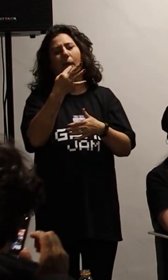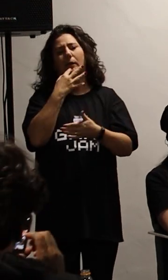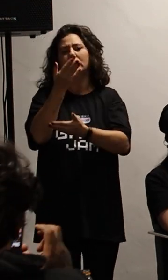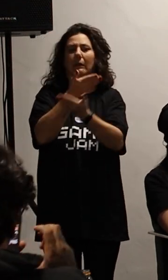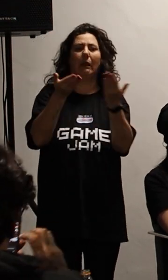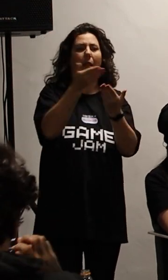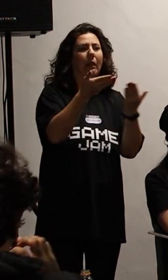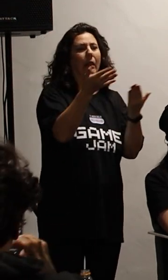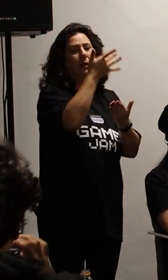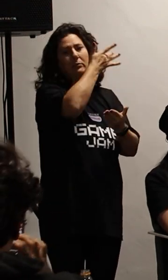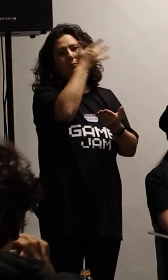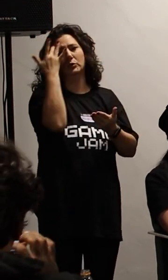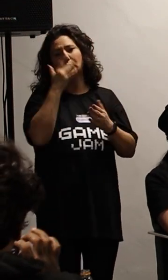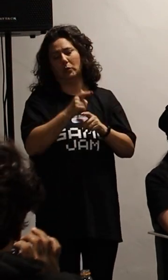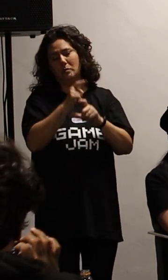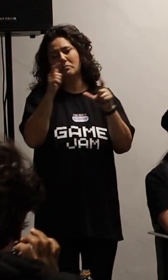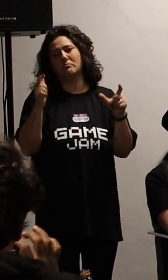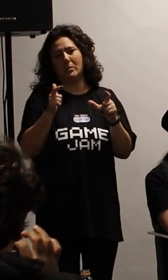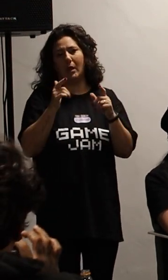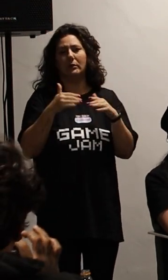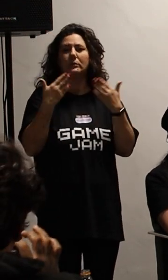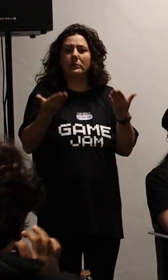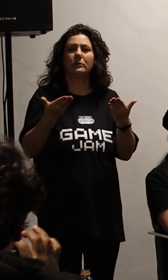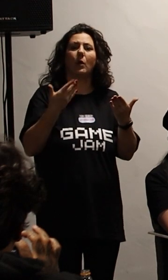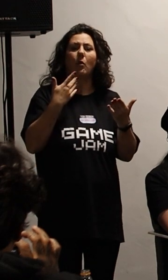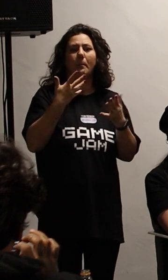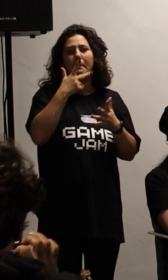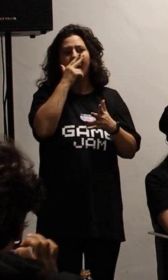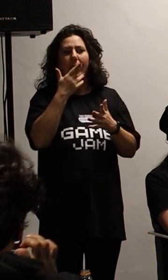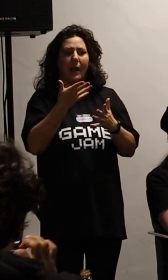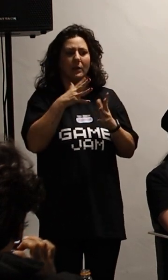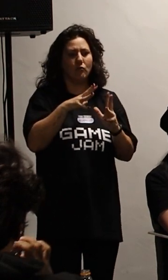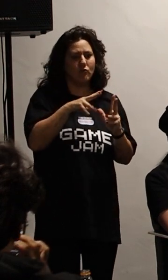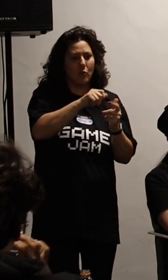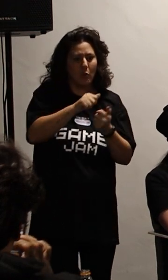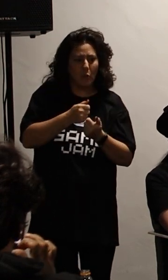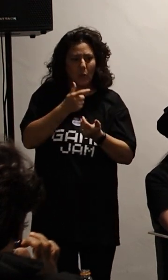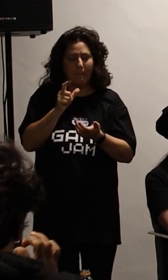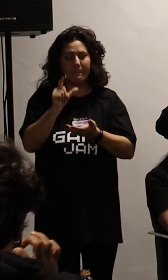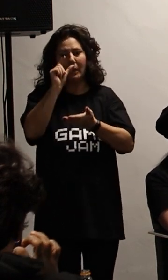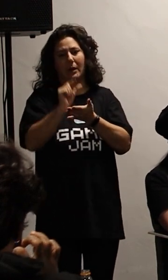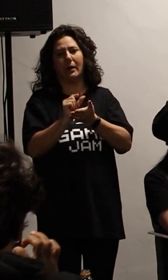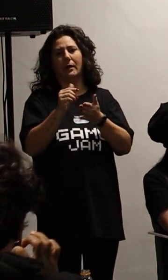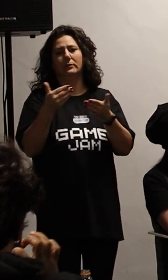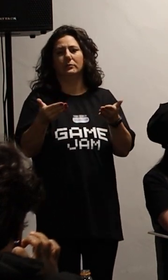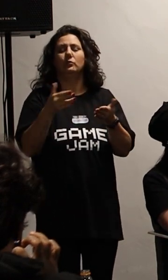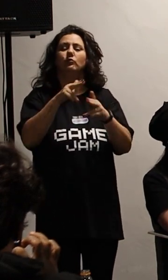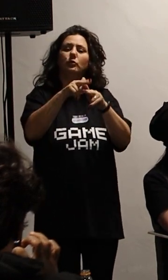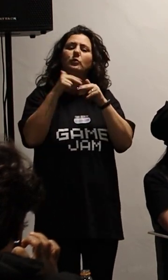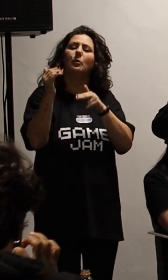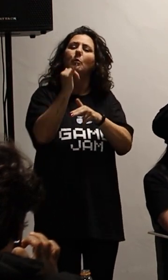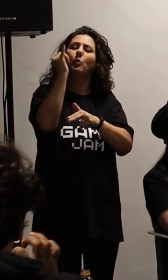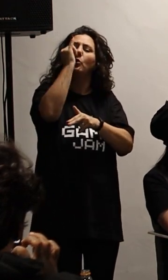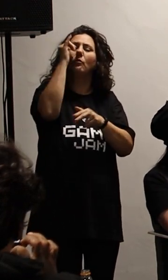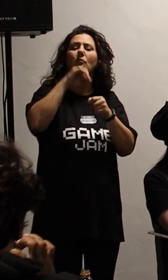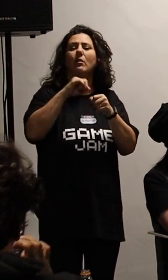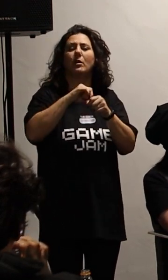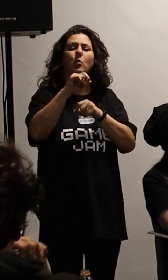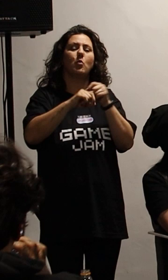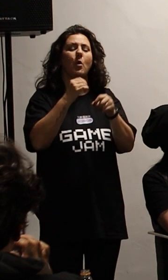mesmas pessoas lá, ou boa parte delas. Então, é um mundinho, assim, pelo menos aqui no Brasil, ainda é bem pequeno. Por isso que é importante fazer um networking,